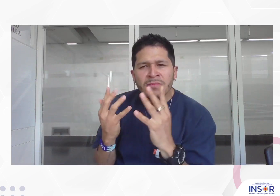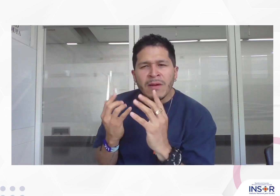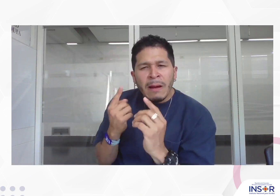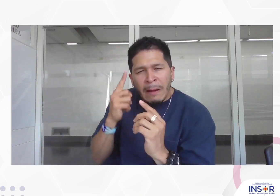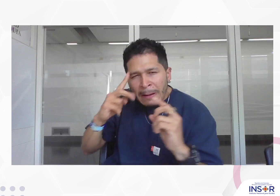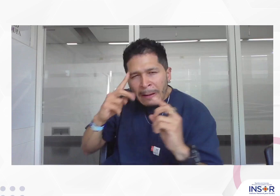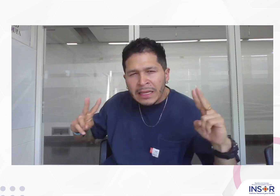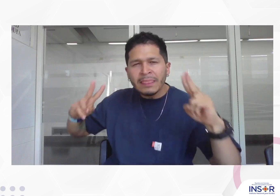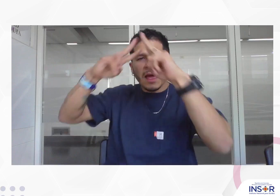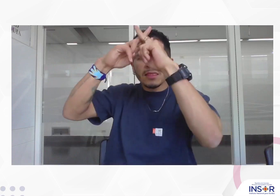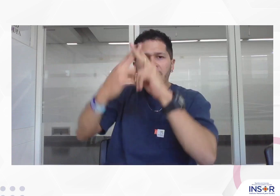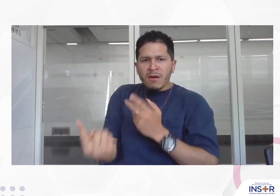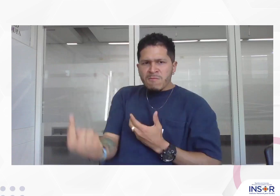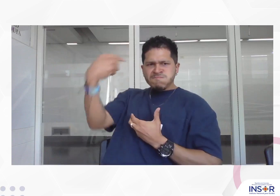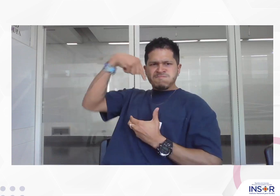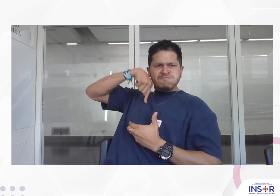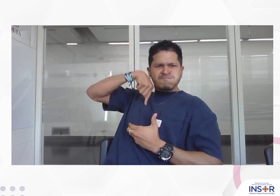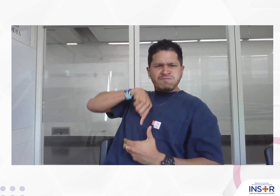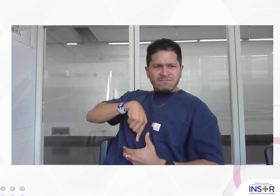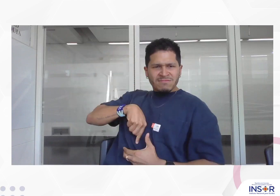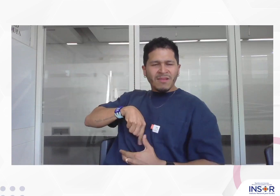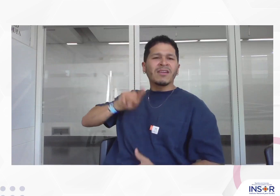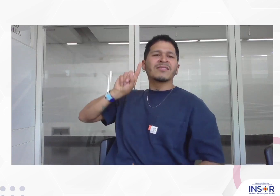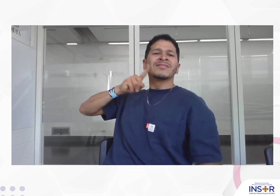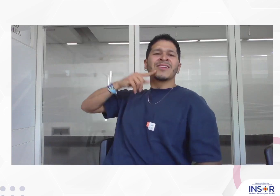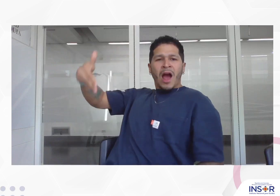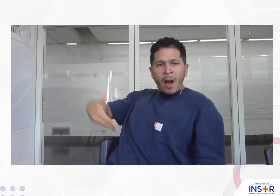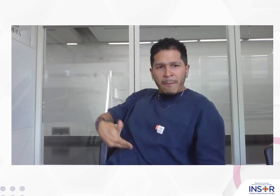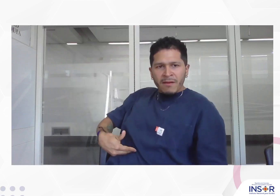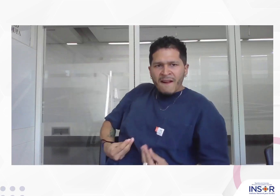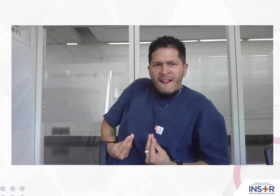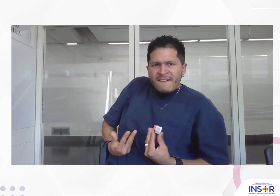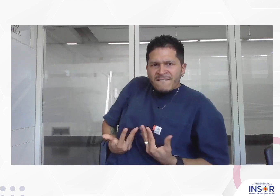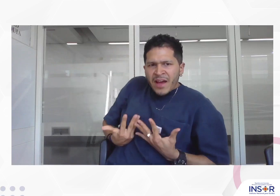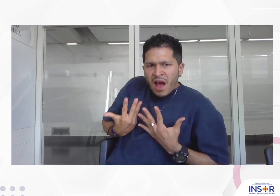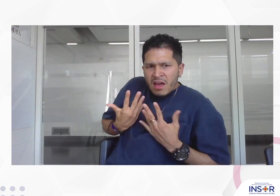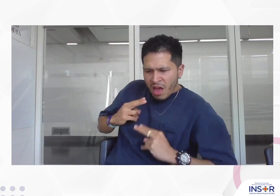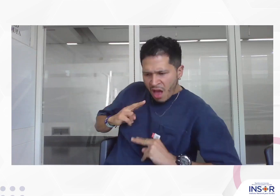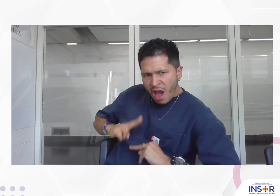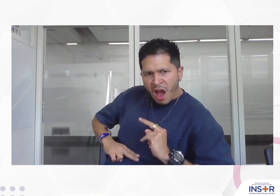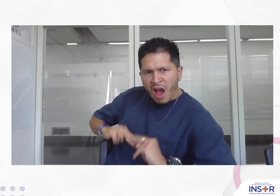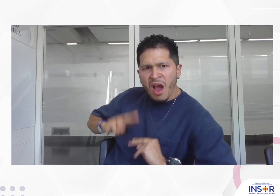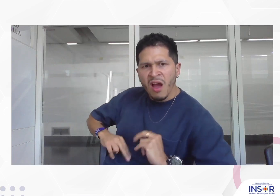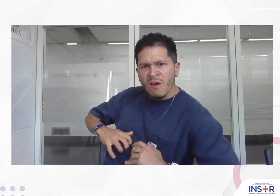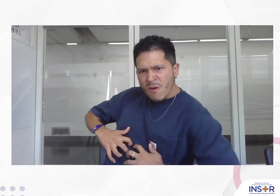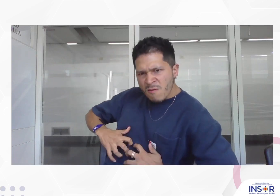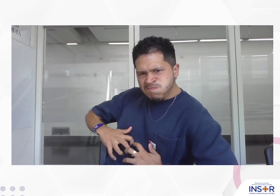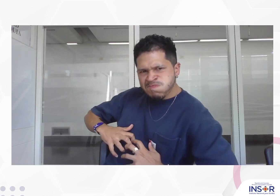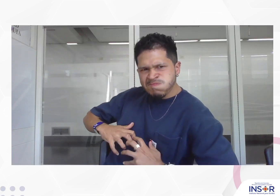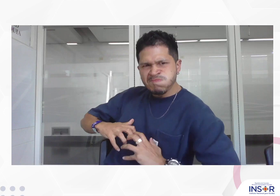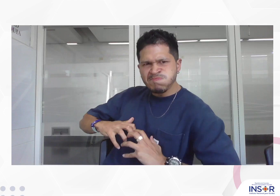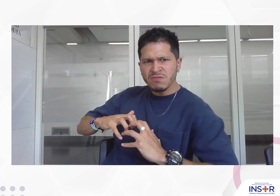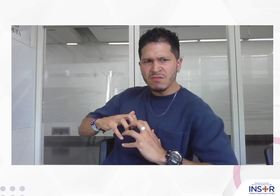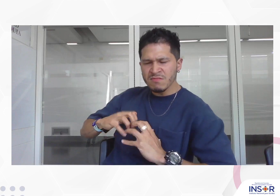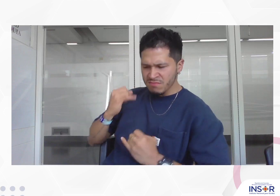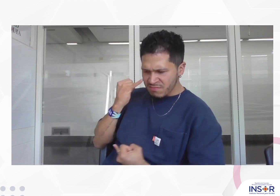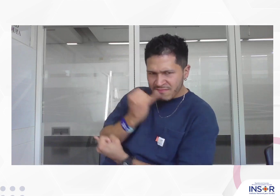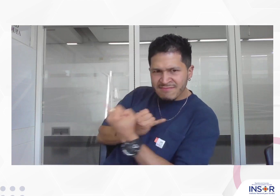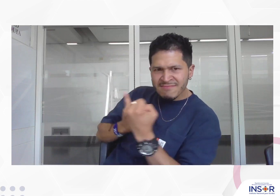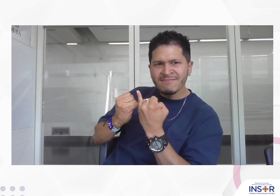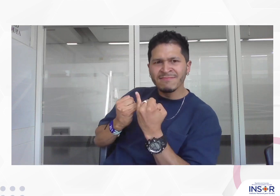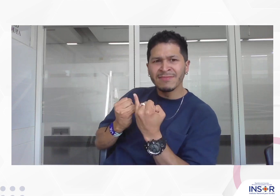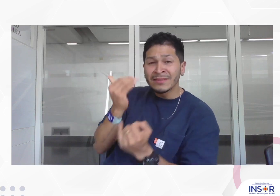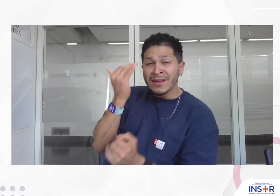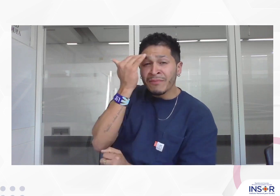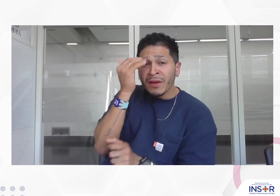también desde maestría, se pueda trabajar más a profundidad este tema y que nos permita construir ese significado del ser sordo, de